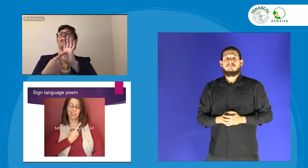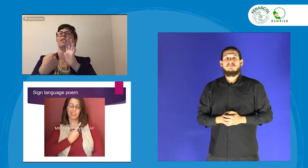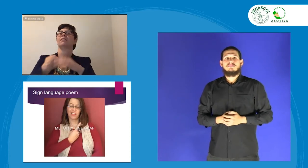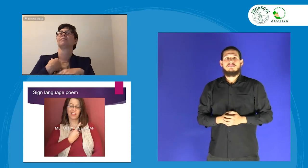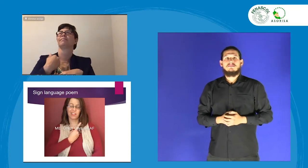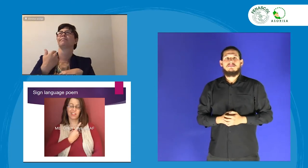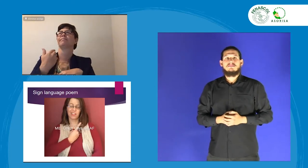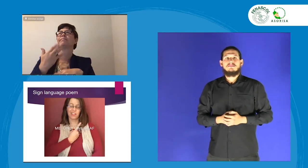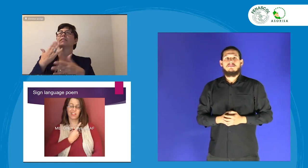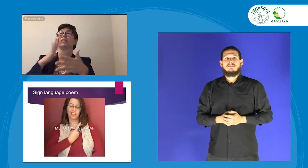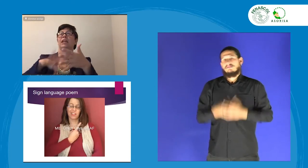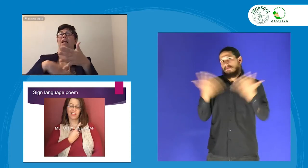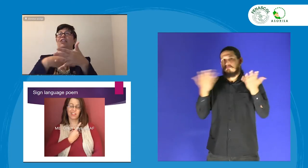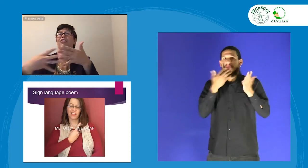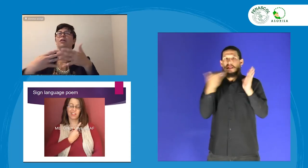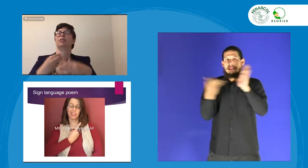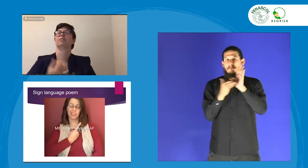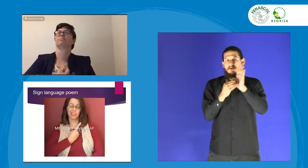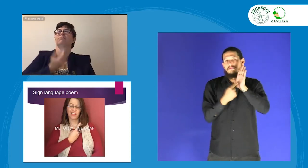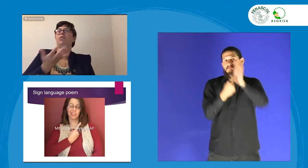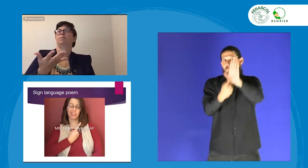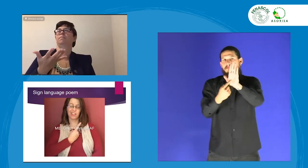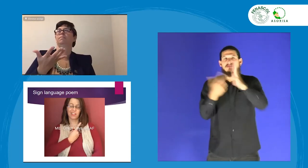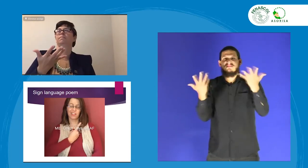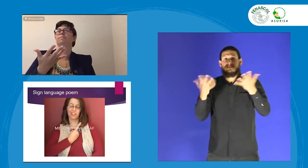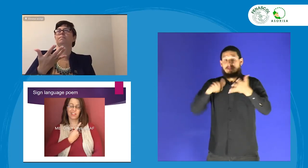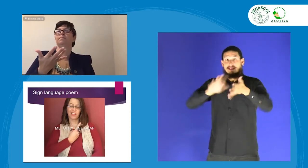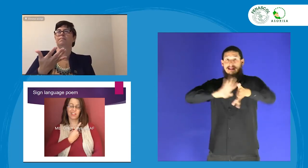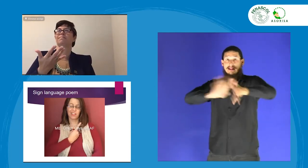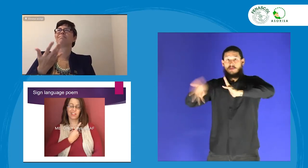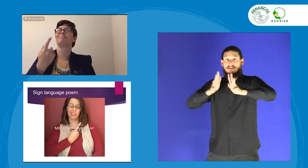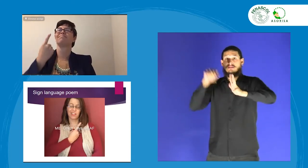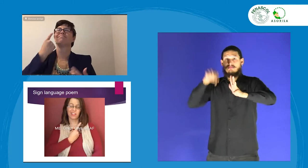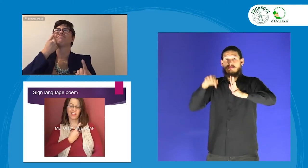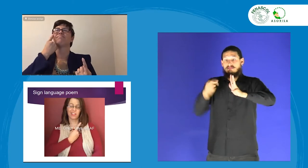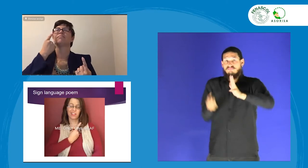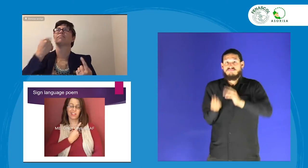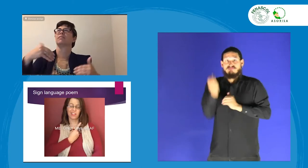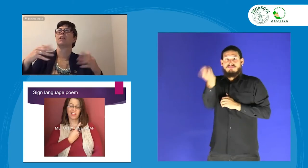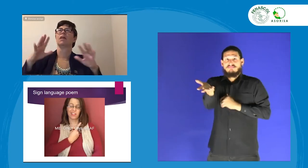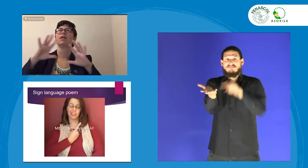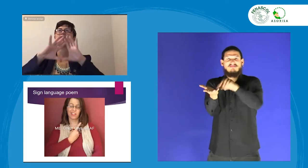Este es una muestra de un poema que he hecho yo en lengua de señas